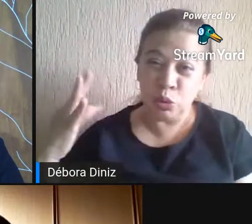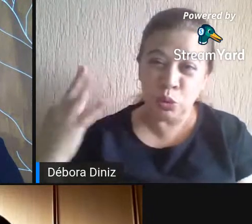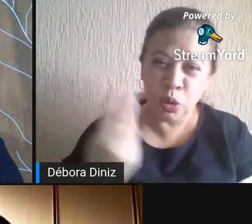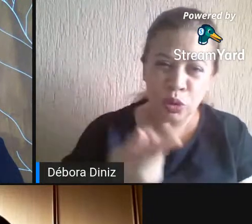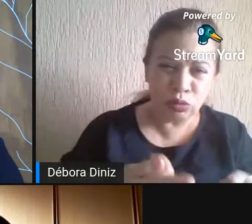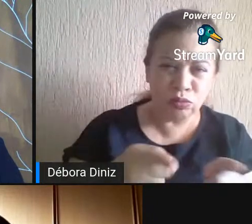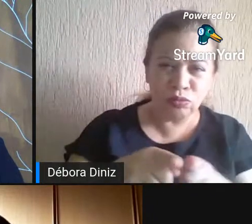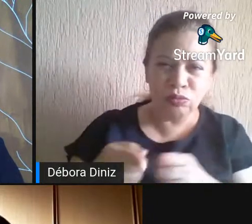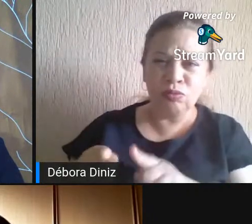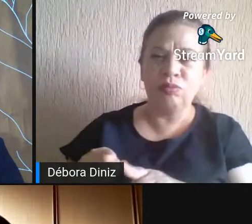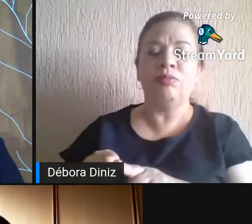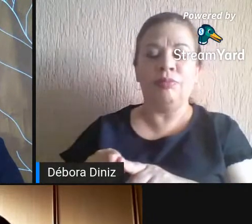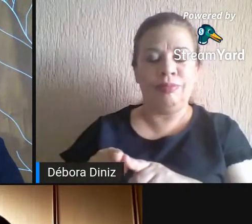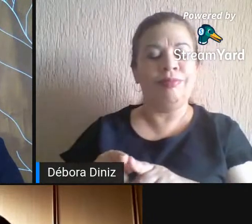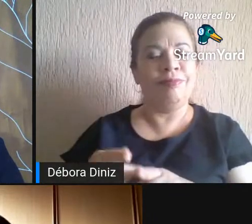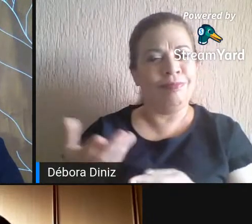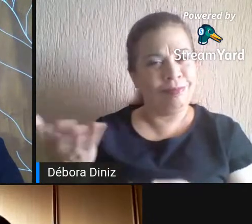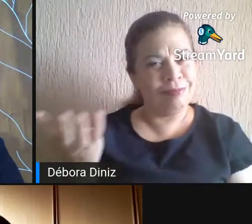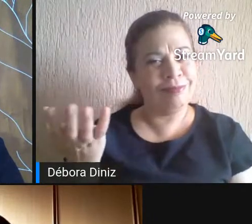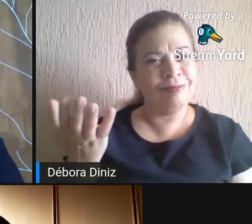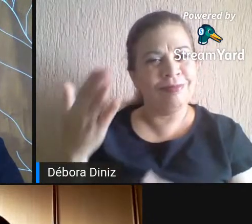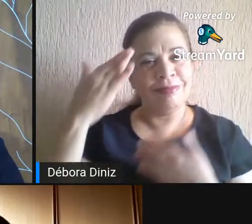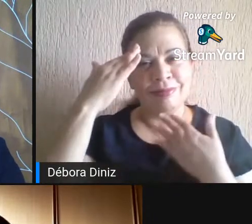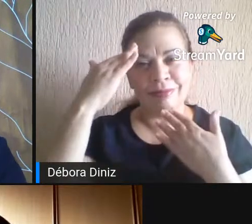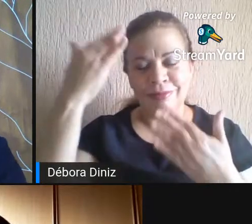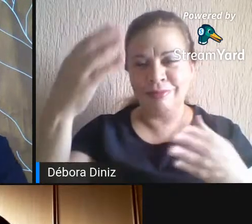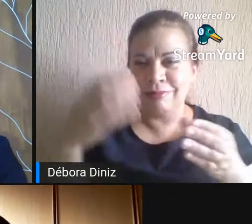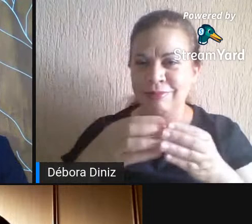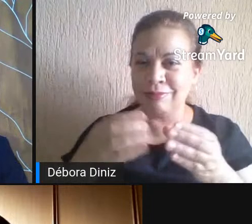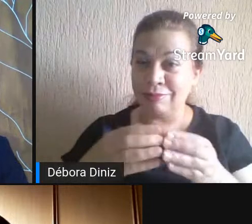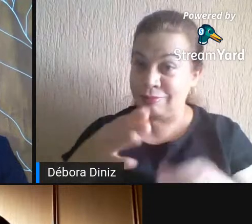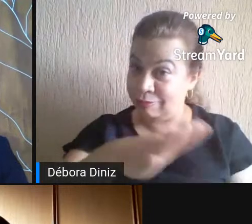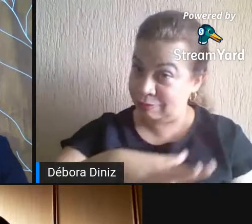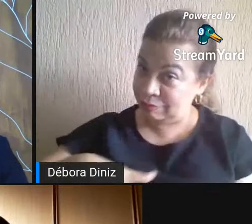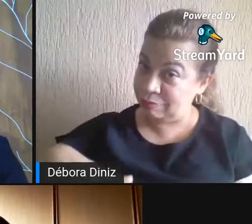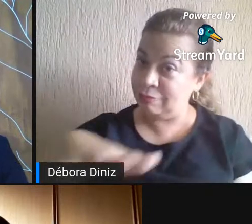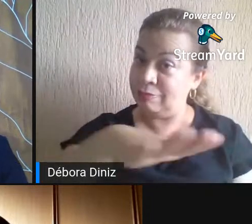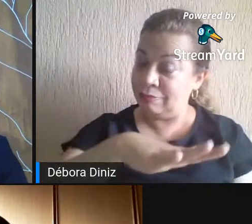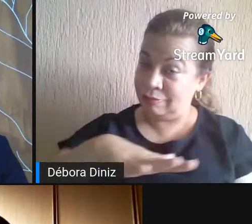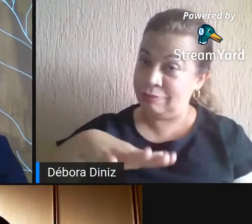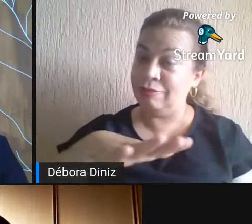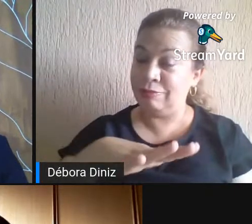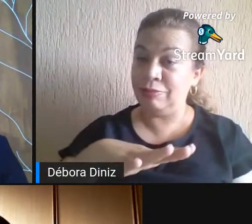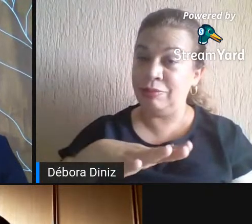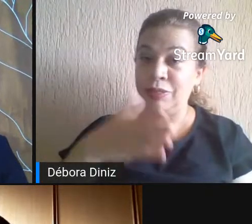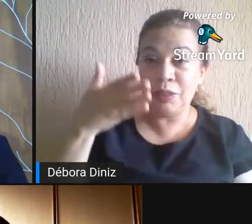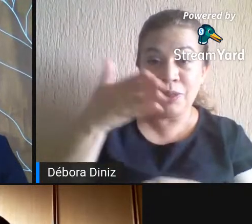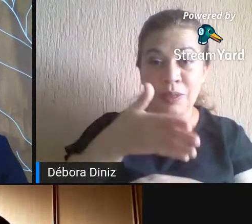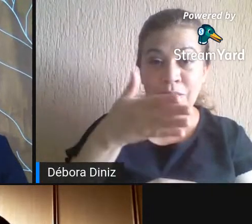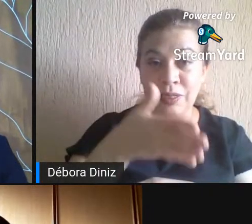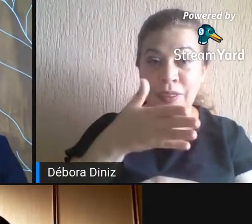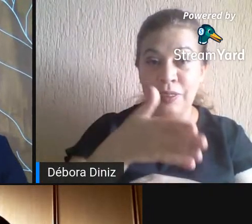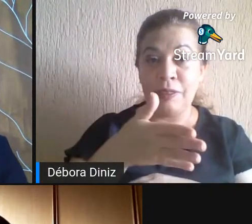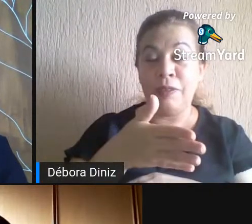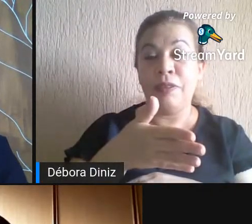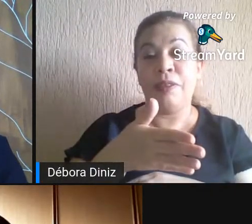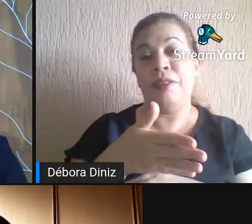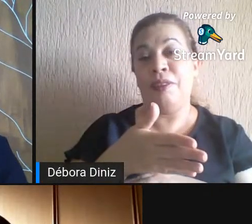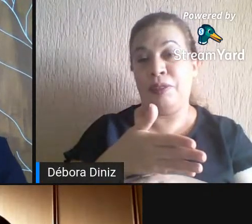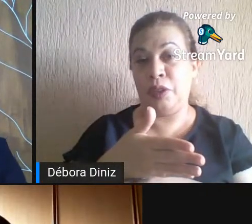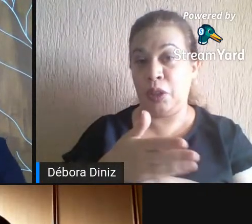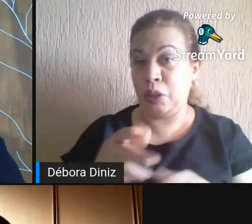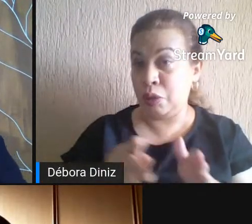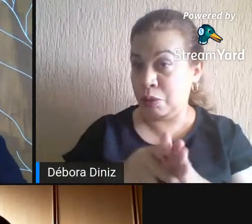queria inicialmente agradecer a equipe local do Exame Nacional de Acesso, que é o processo seletivo